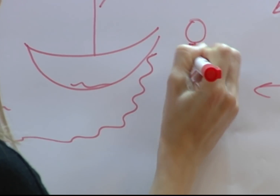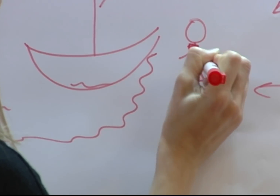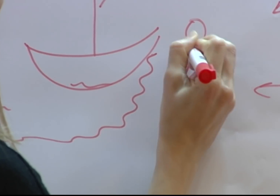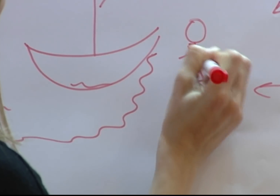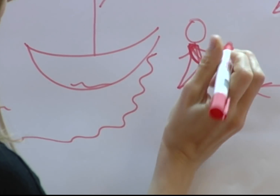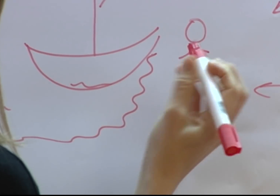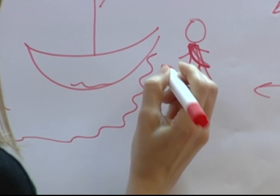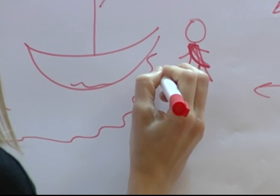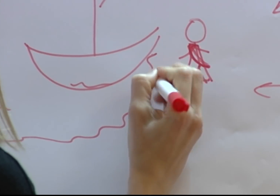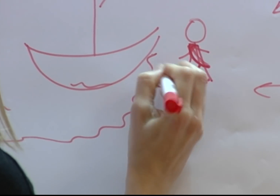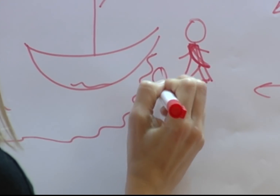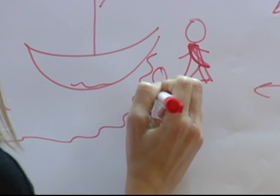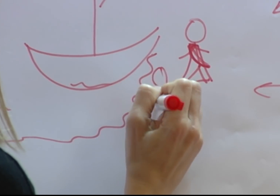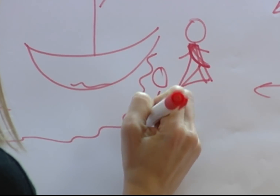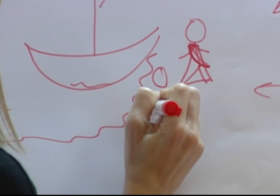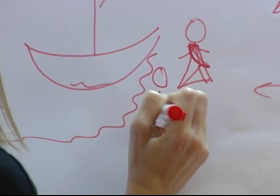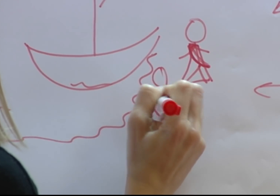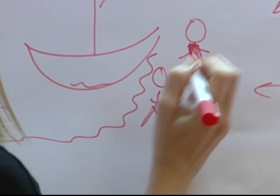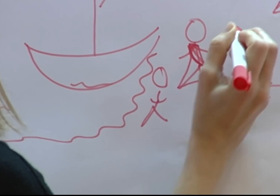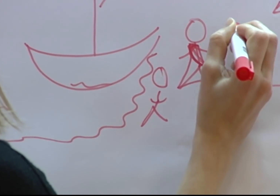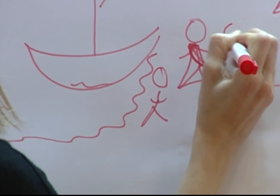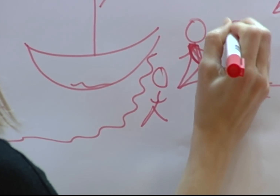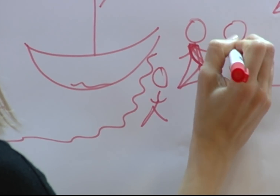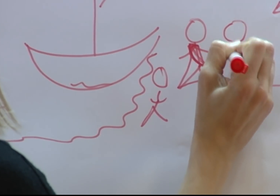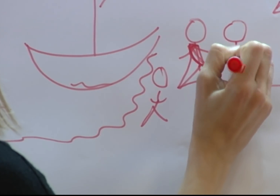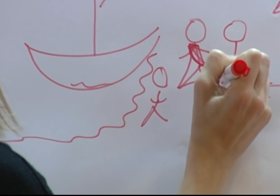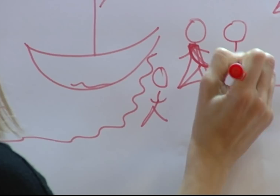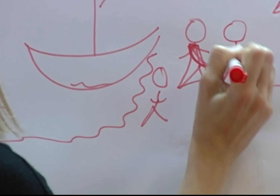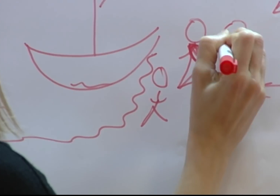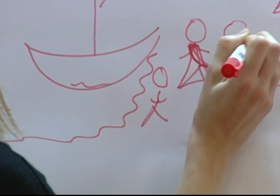да прогледав, ми се отворија очите.